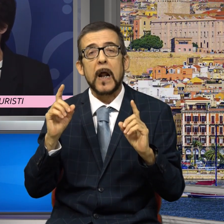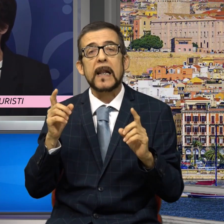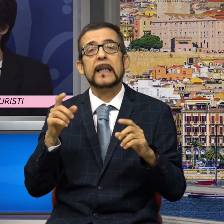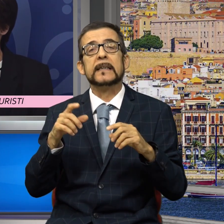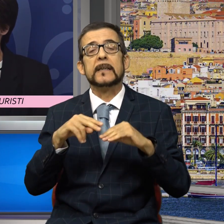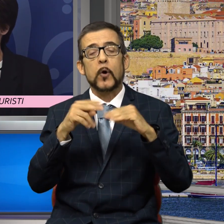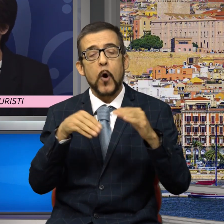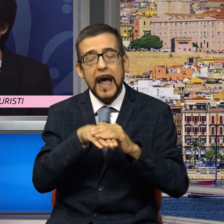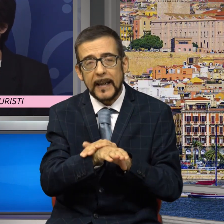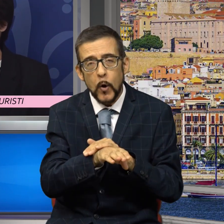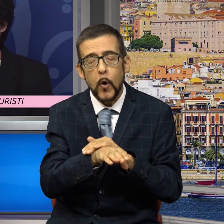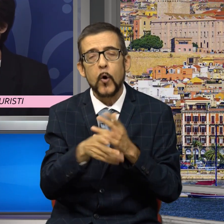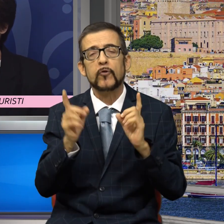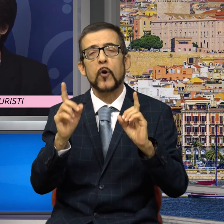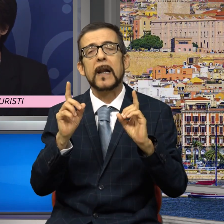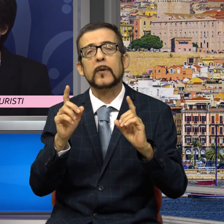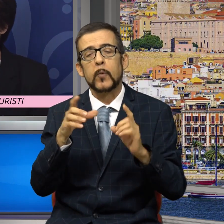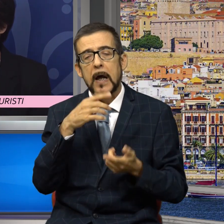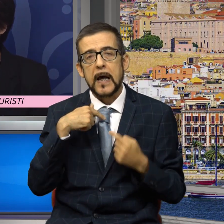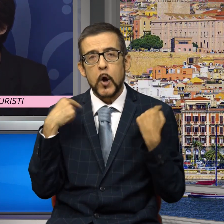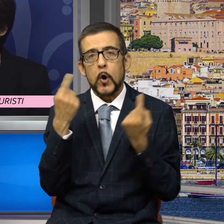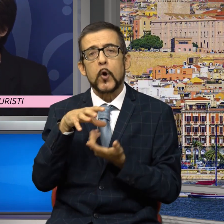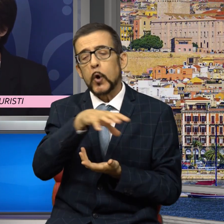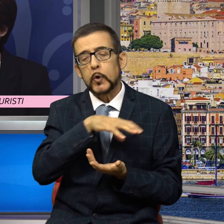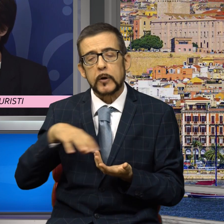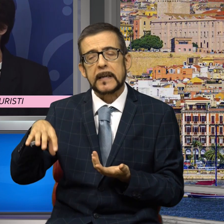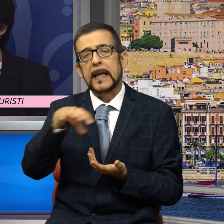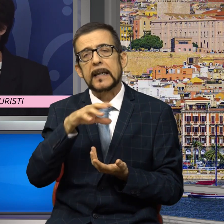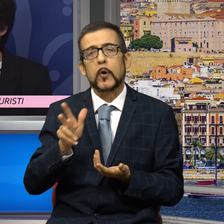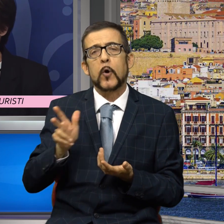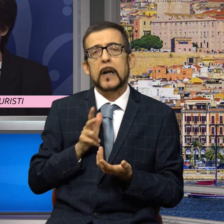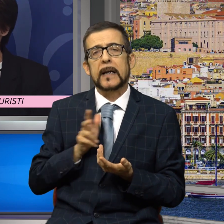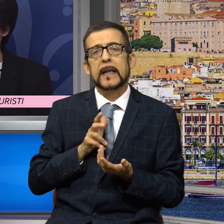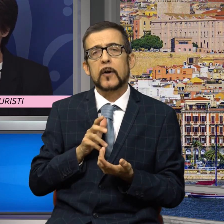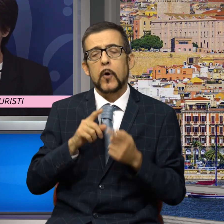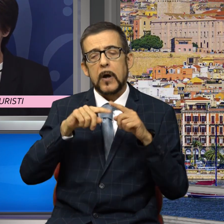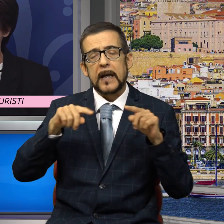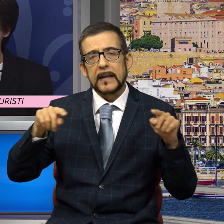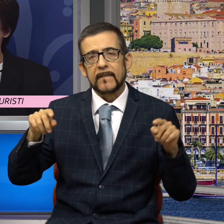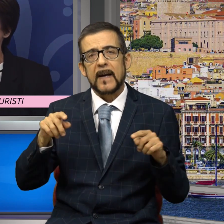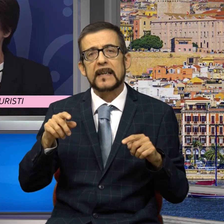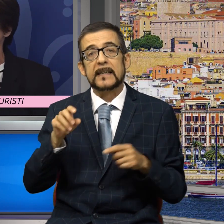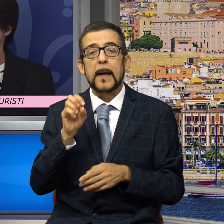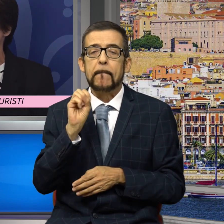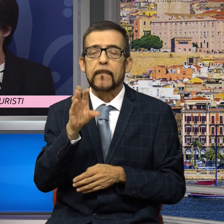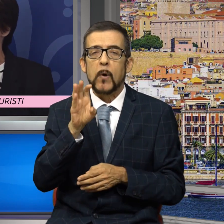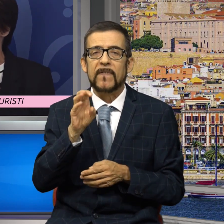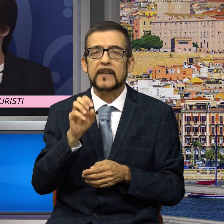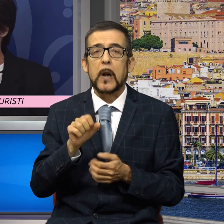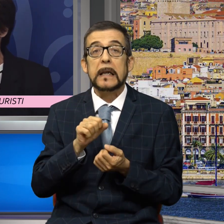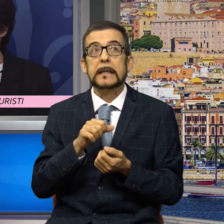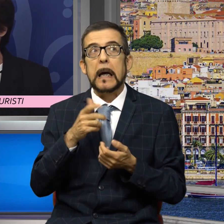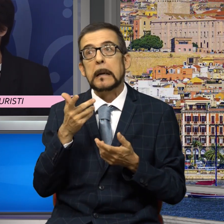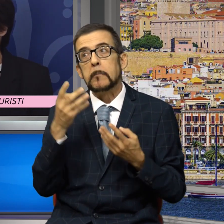nostro territorio che è molto ricco. E queste diverse professionalità si possono anche intersecare per cercare